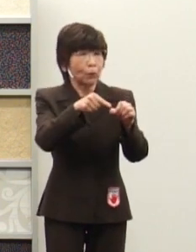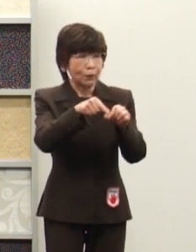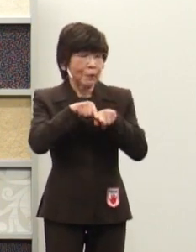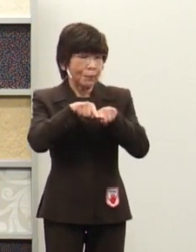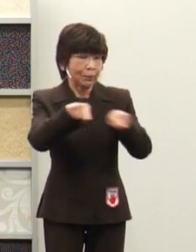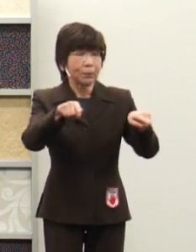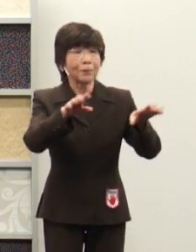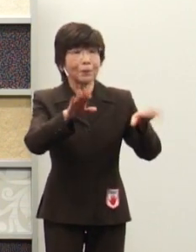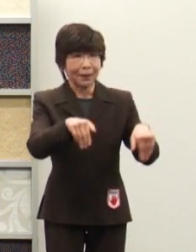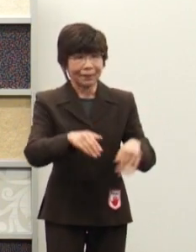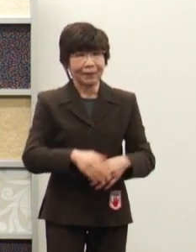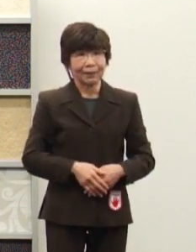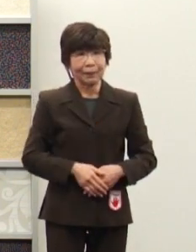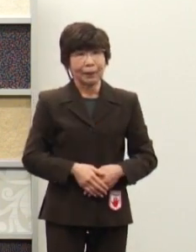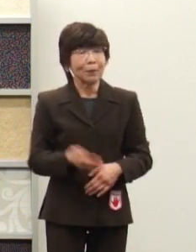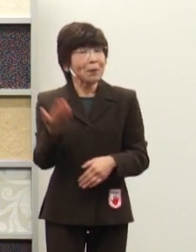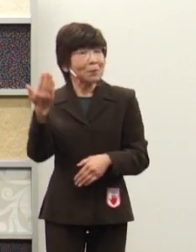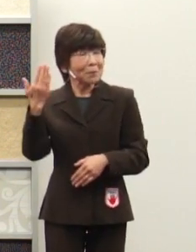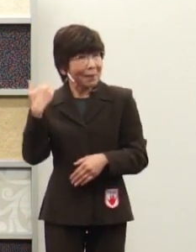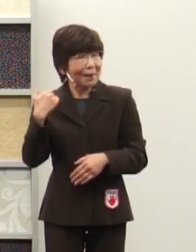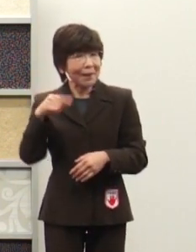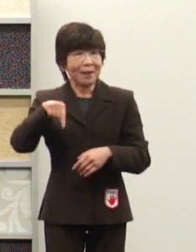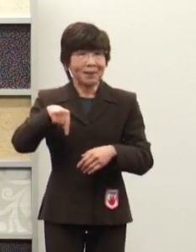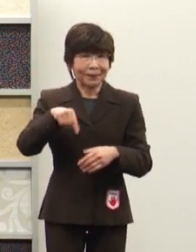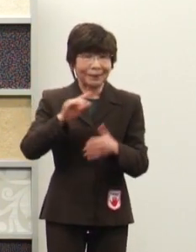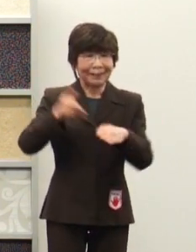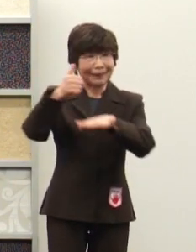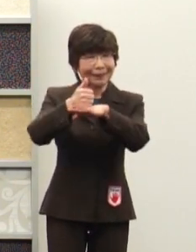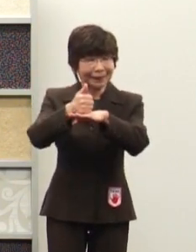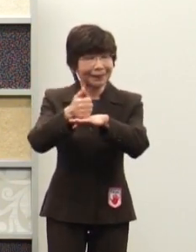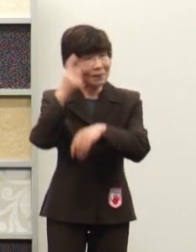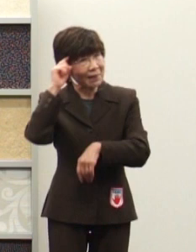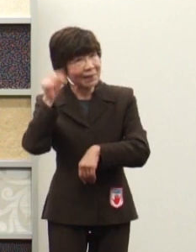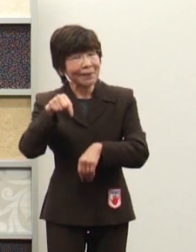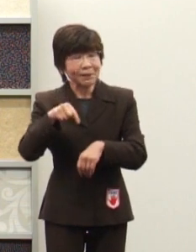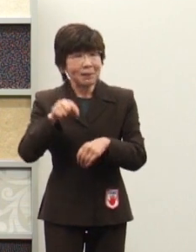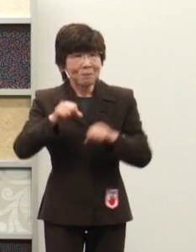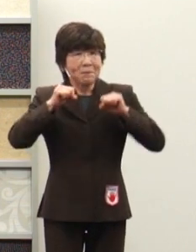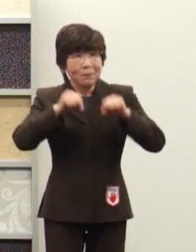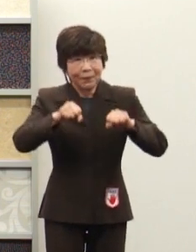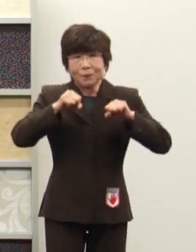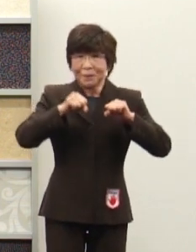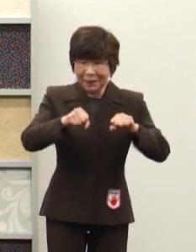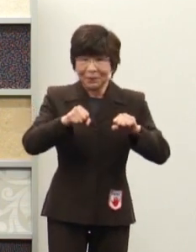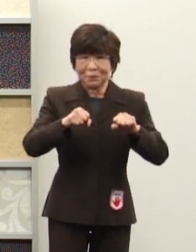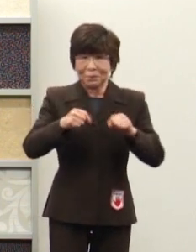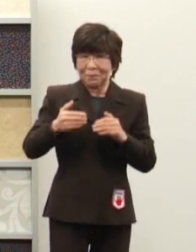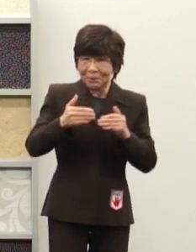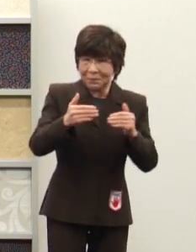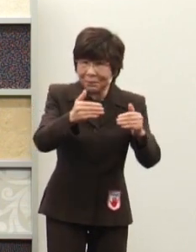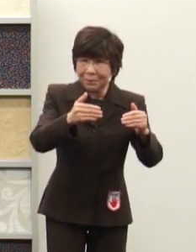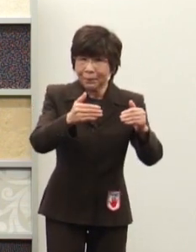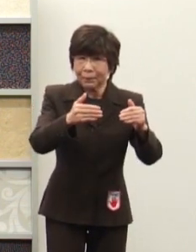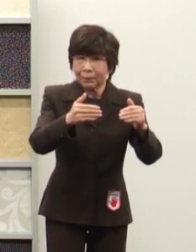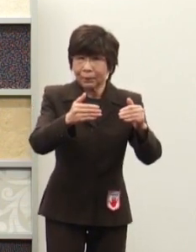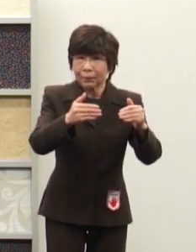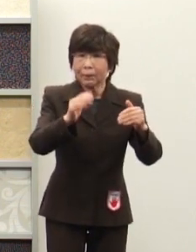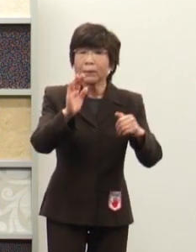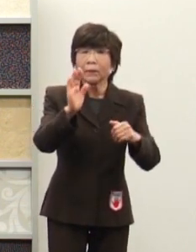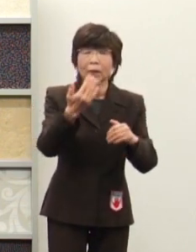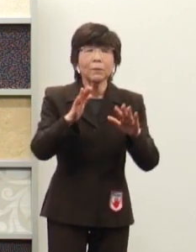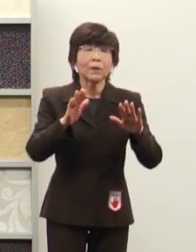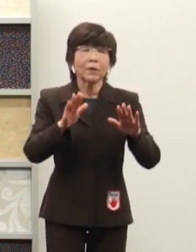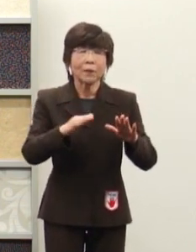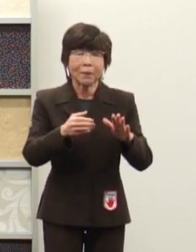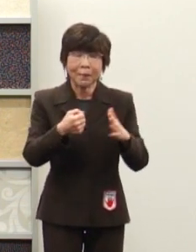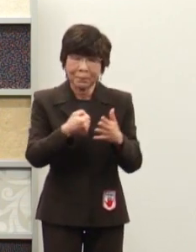の開催について、まあ、反転攻勢ののろしにしたいということもおっしゃっていたと思うんですが、そういった中で今回このような指示をせねばなら